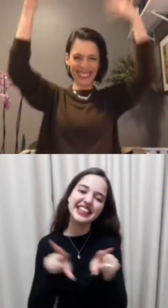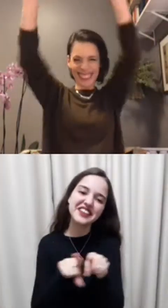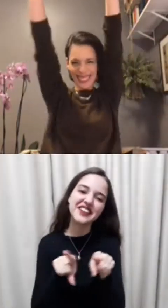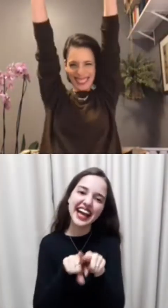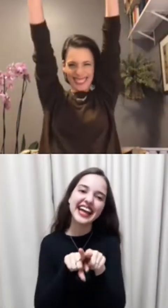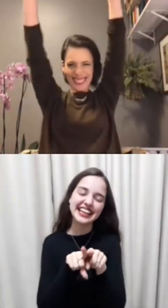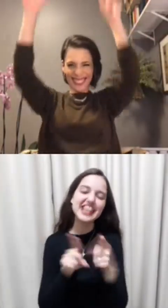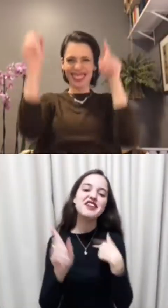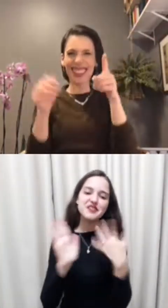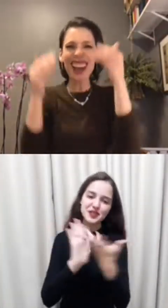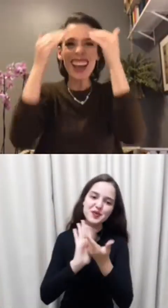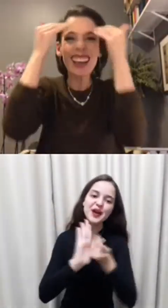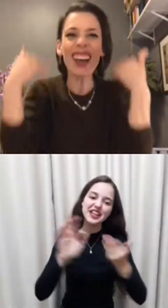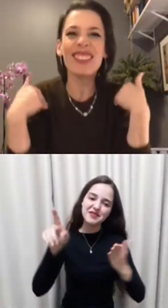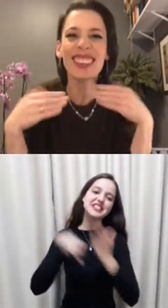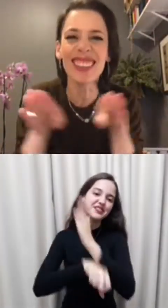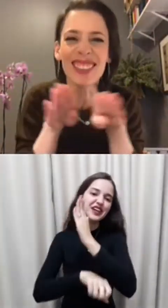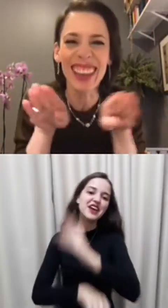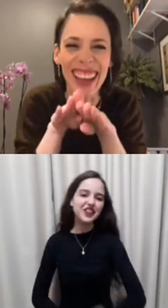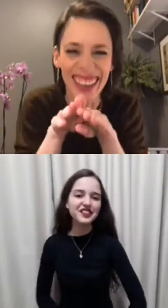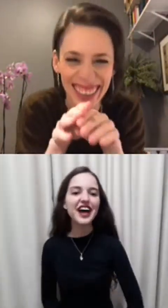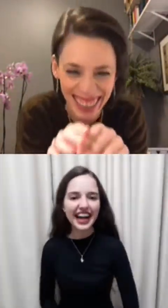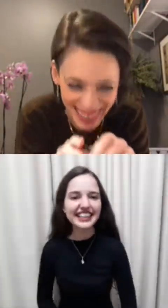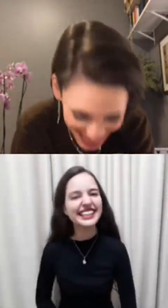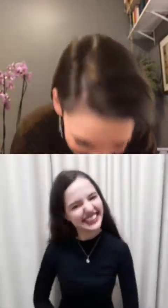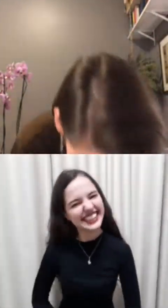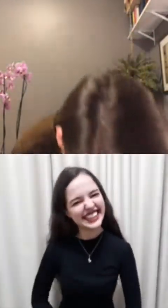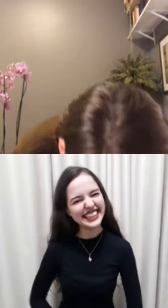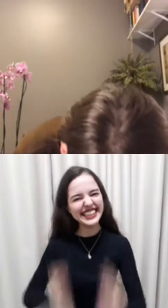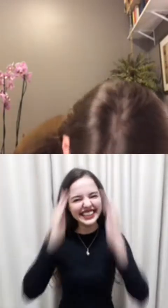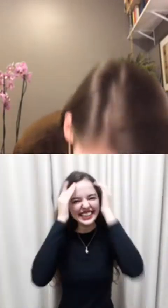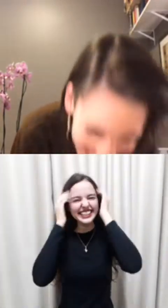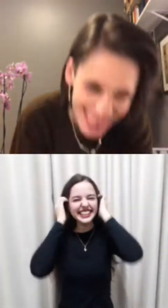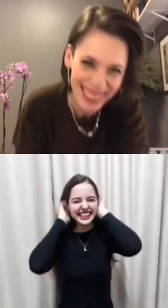Eu também. Fiz o ProLibras e fui aprovada.